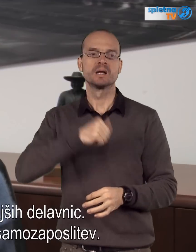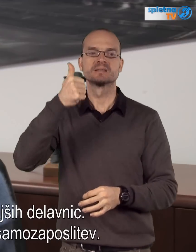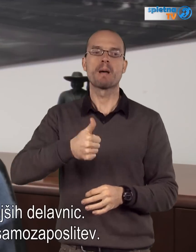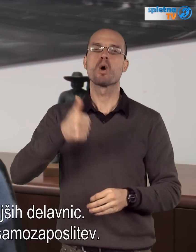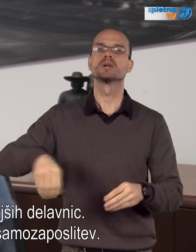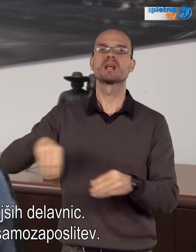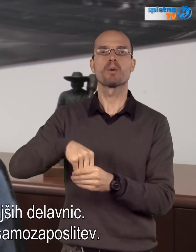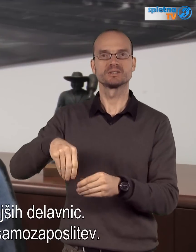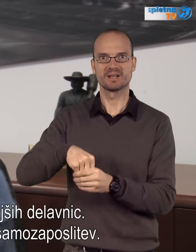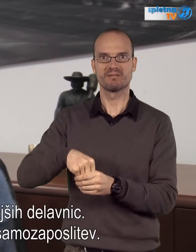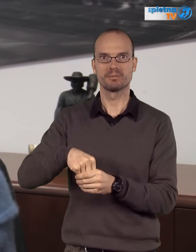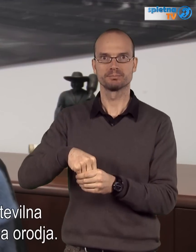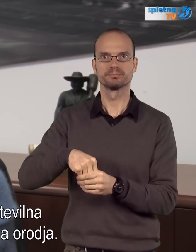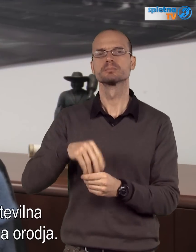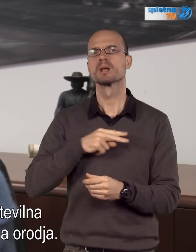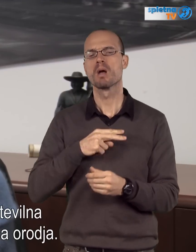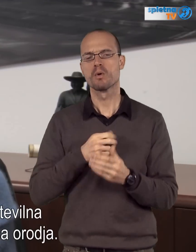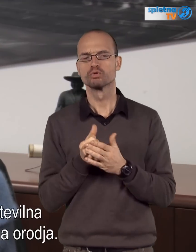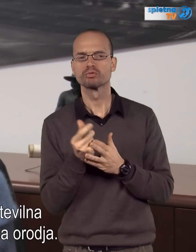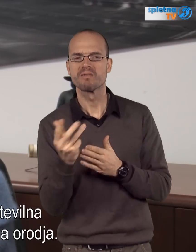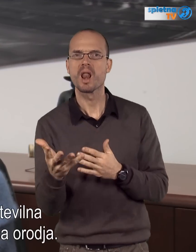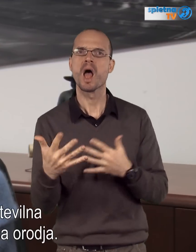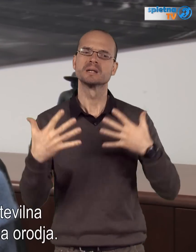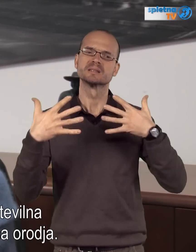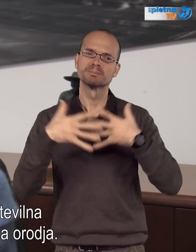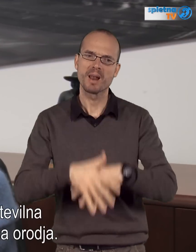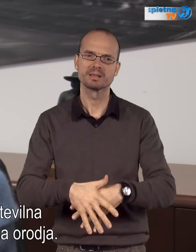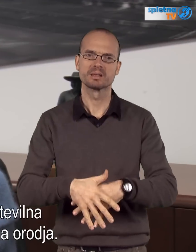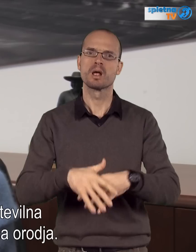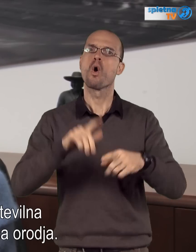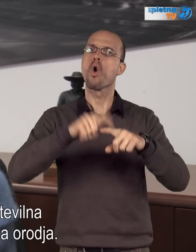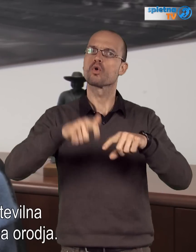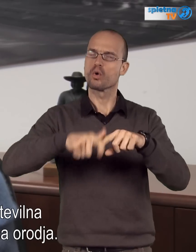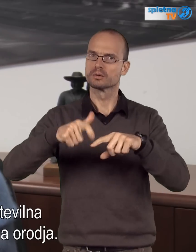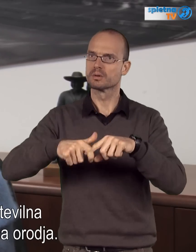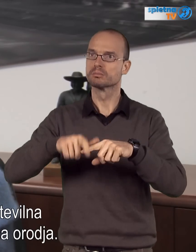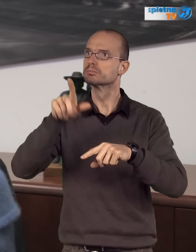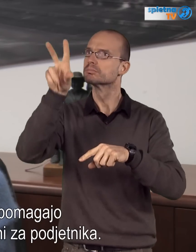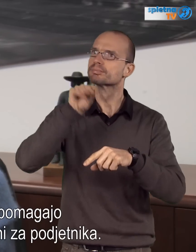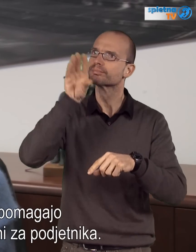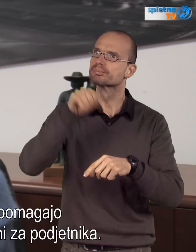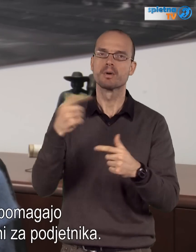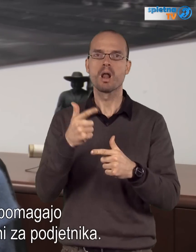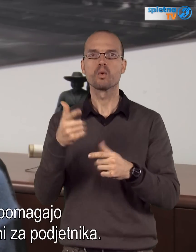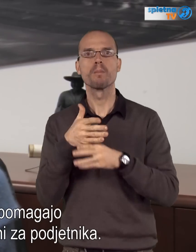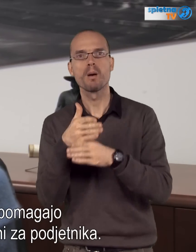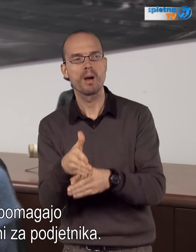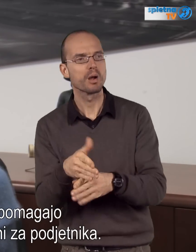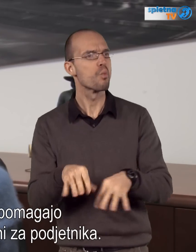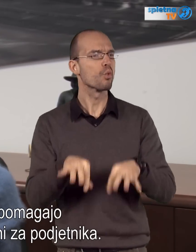samozaposlitev. Imamo tudi številna moderna spletna orodja, s katerimi si lahko pomagajo